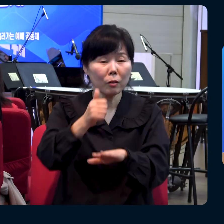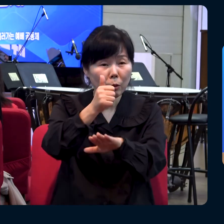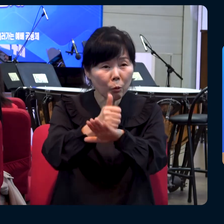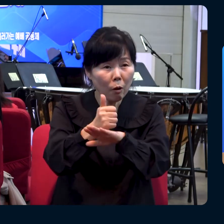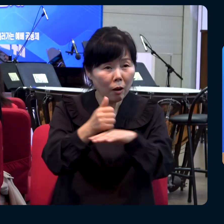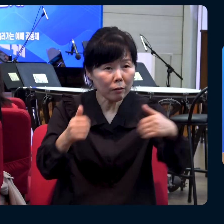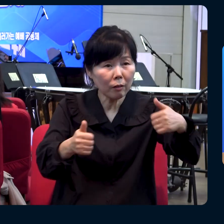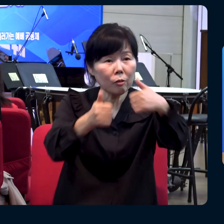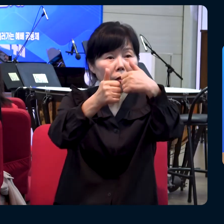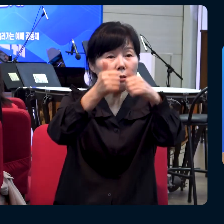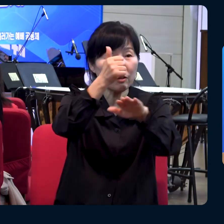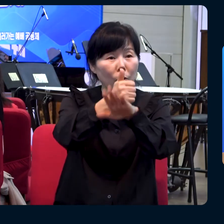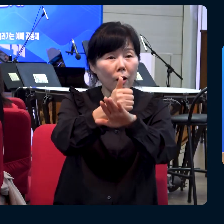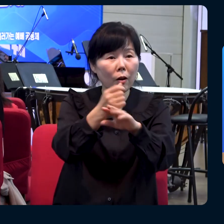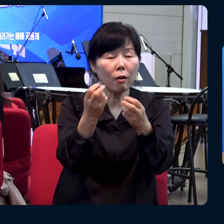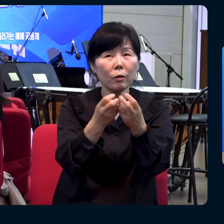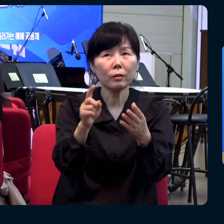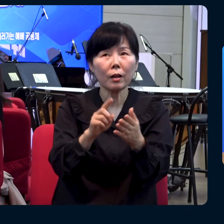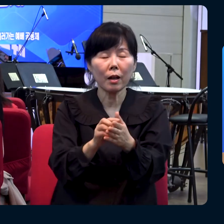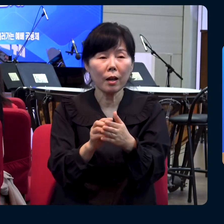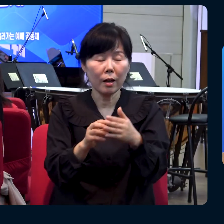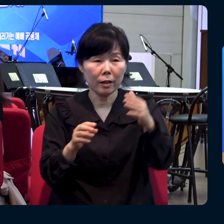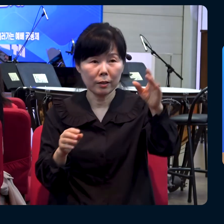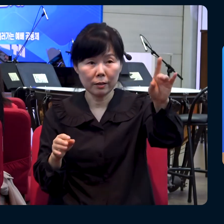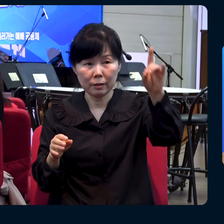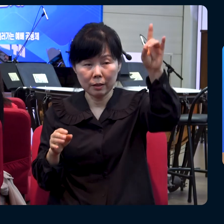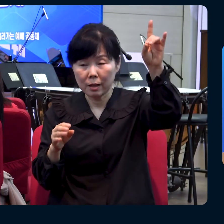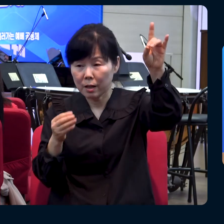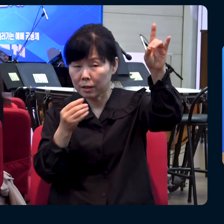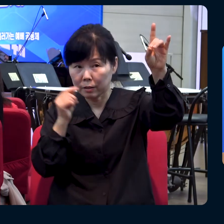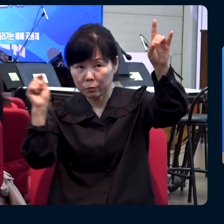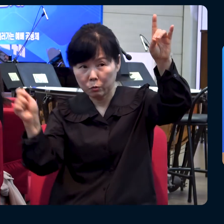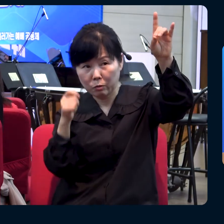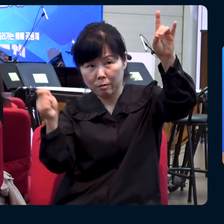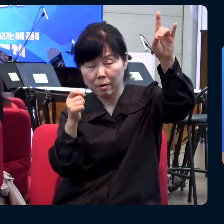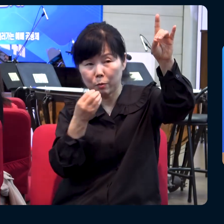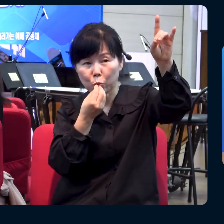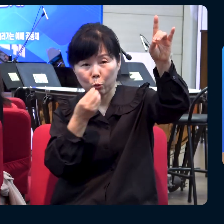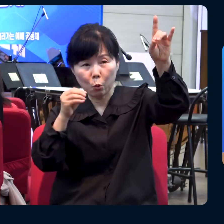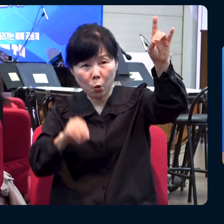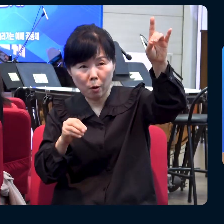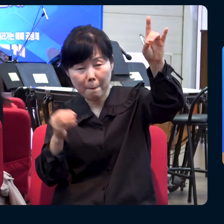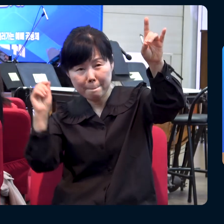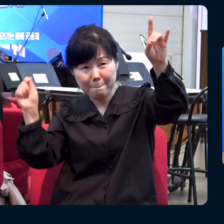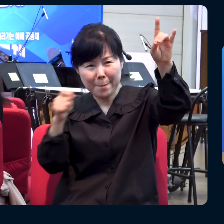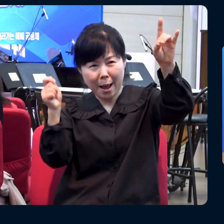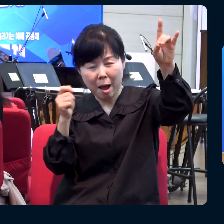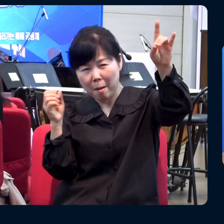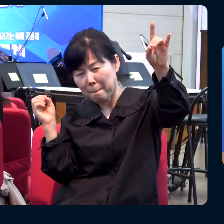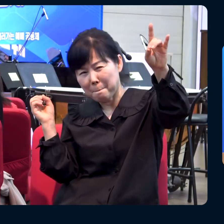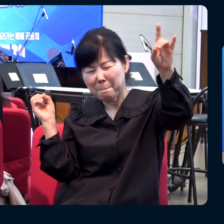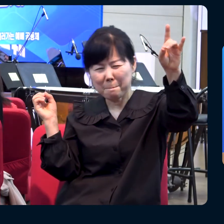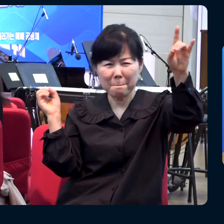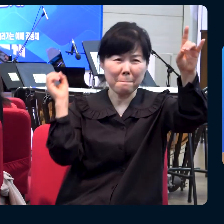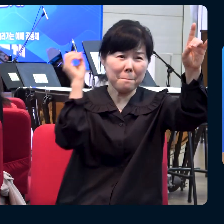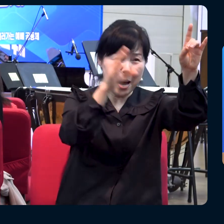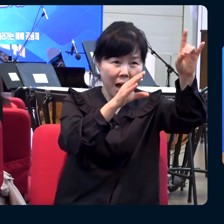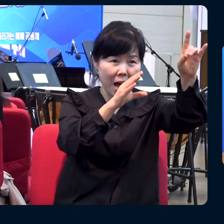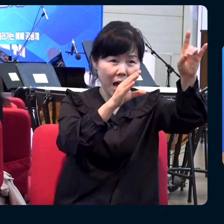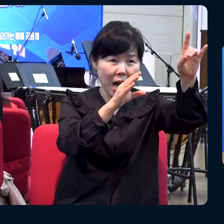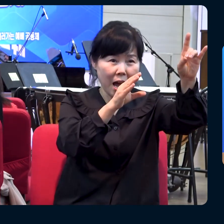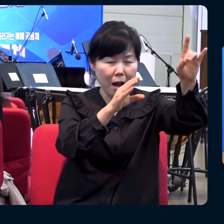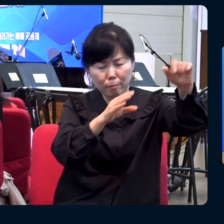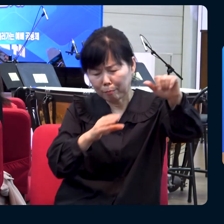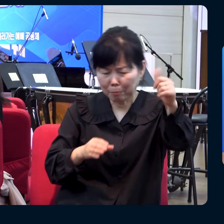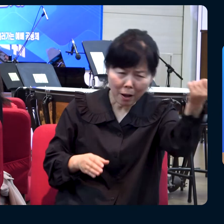결국 어떻게 됩니까? 다윗이 돌을 던졌는데요 성령이 역사니까 한 번 맞고 쓰러진